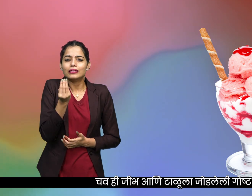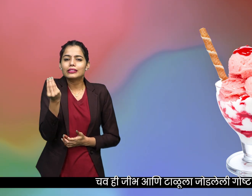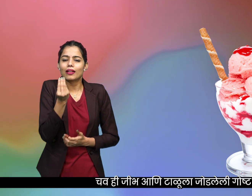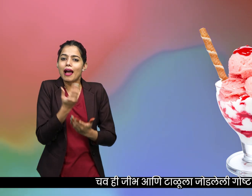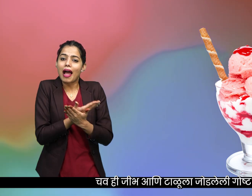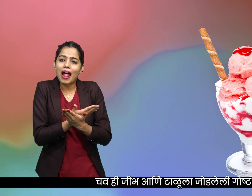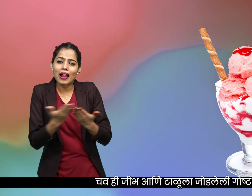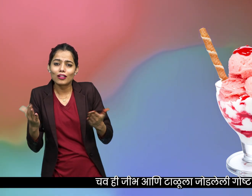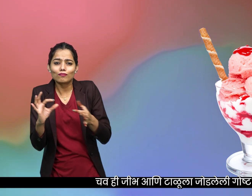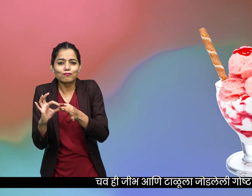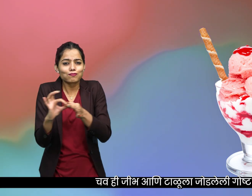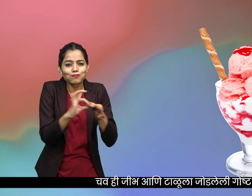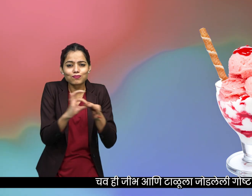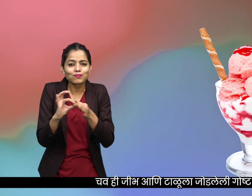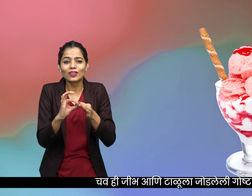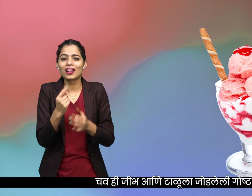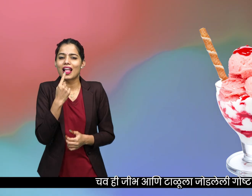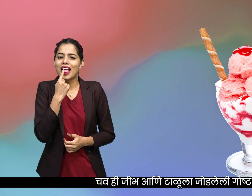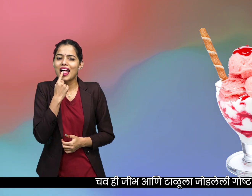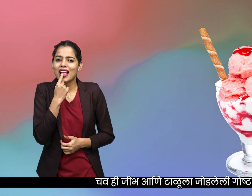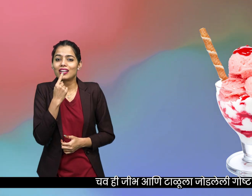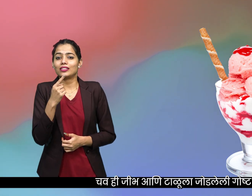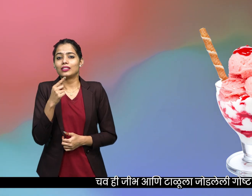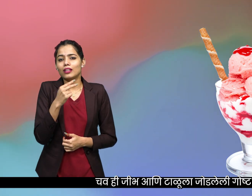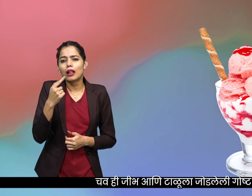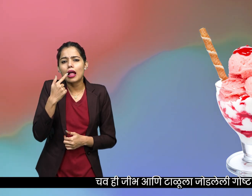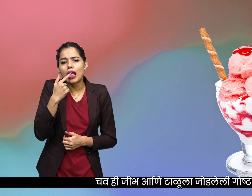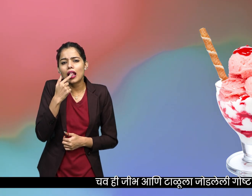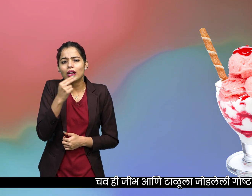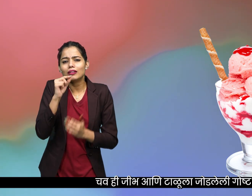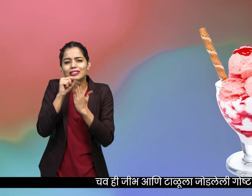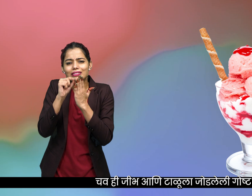चव ही जीभ आणि टाळूला जोडलेली गोष्ट आहे.